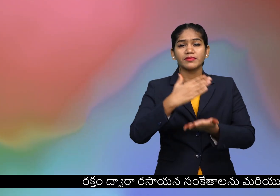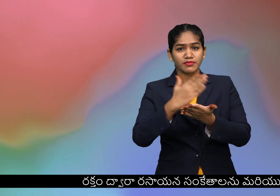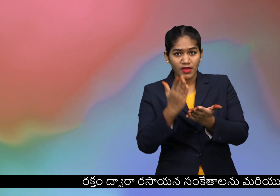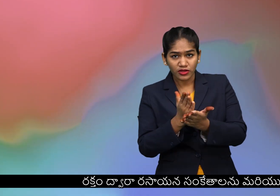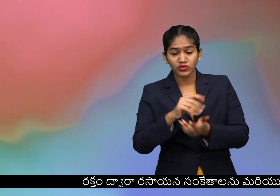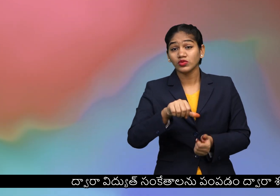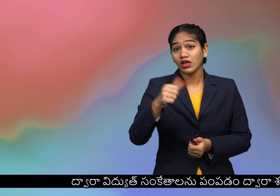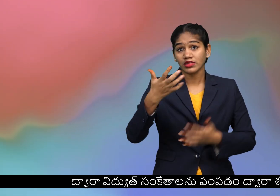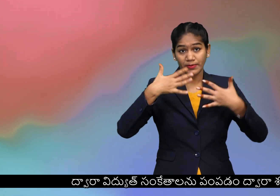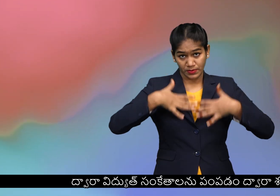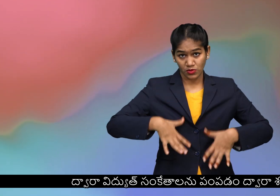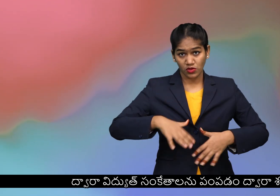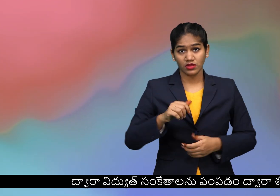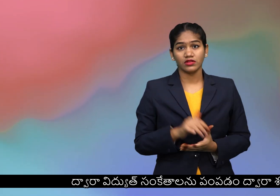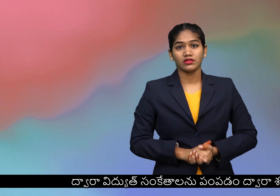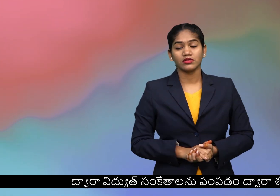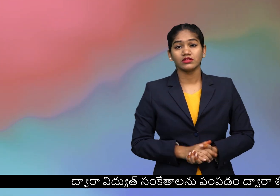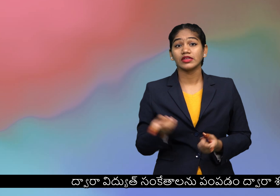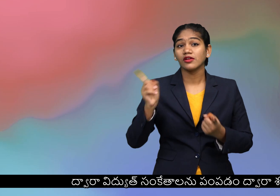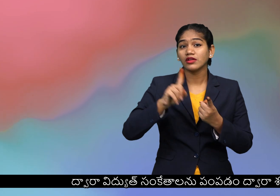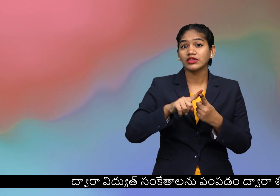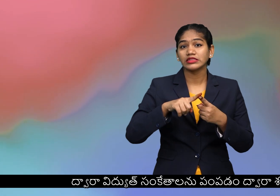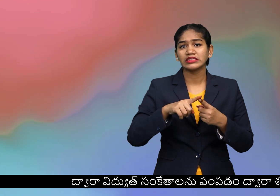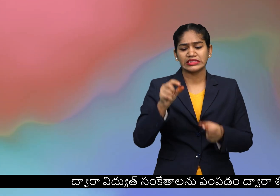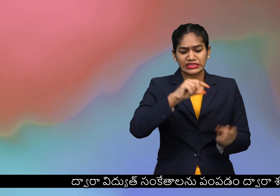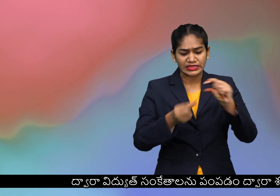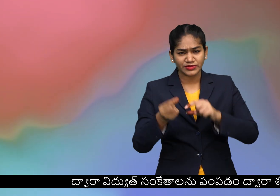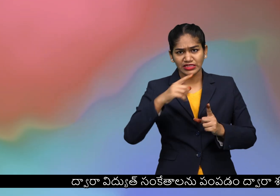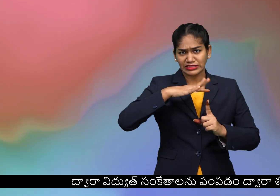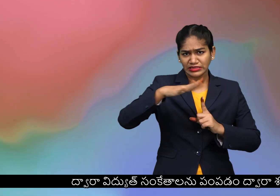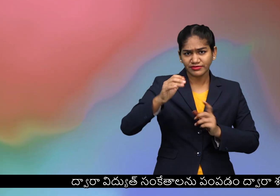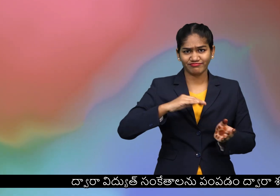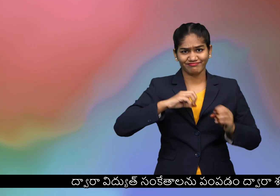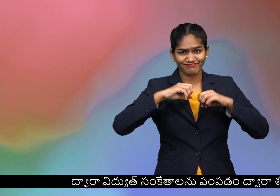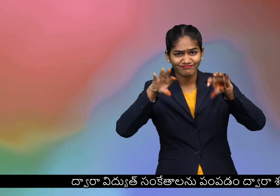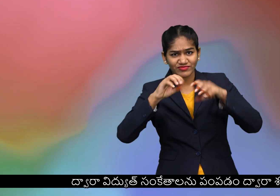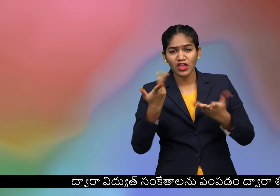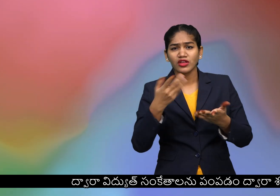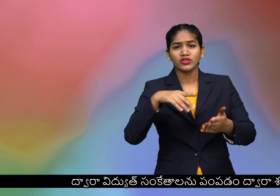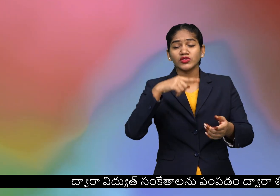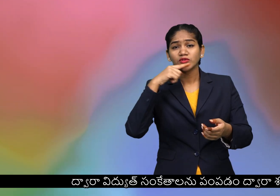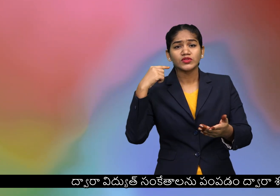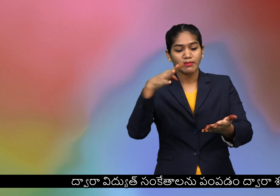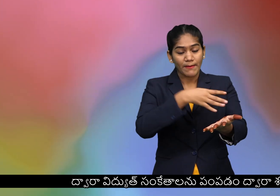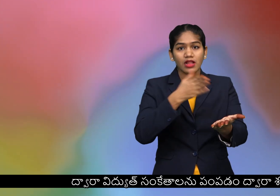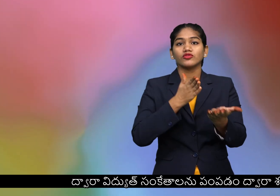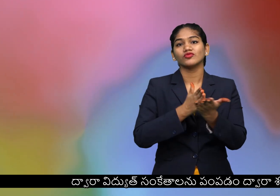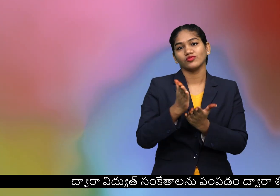మరియు నరాల ద్వారా విద్యుత్ సంకేతాలను పంపడం ద్వారా శరీరంలోని